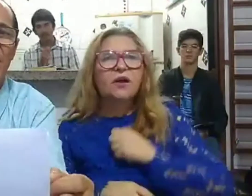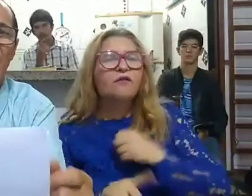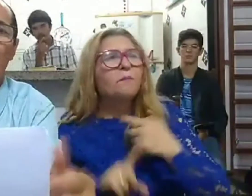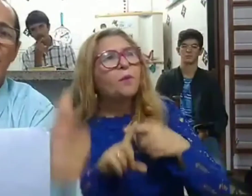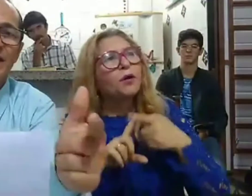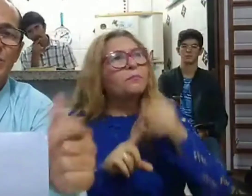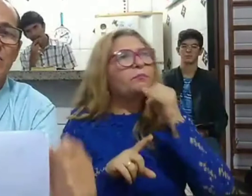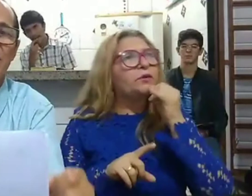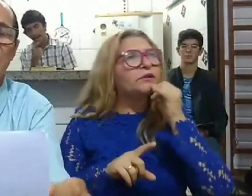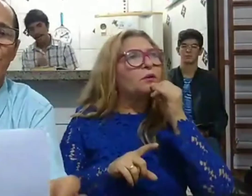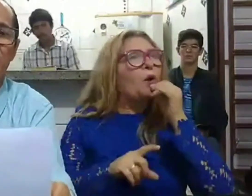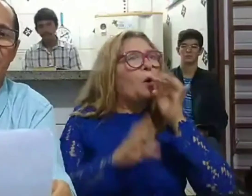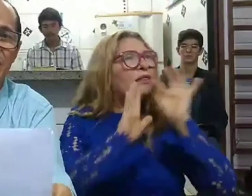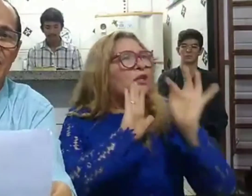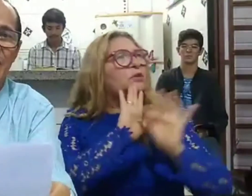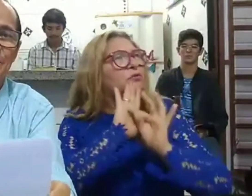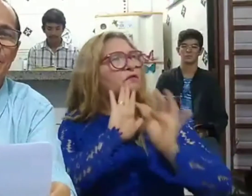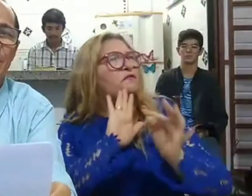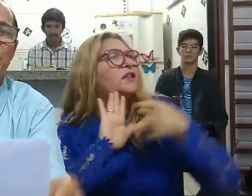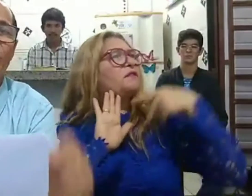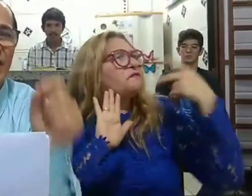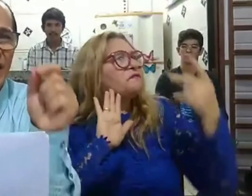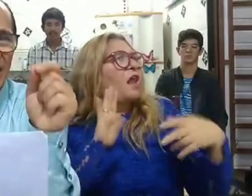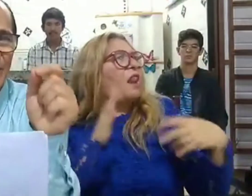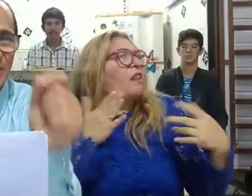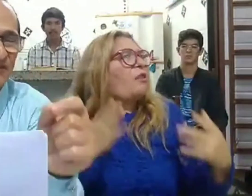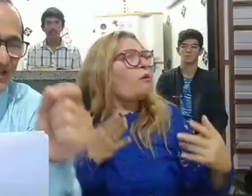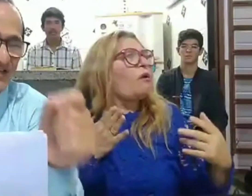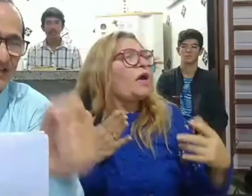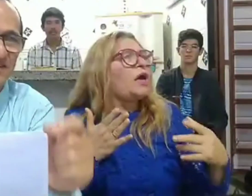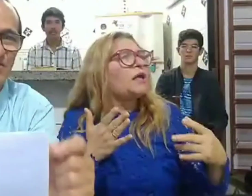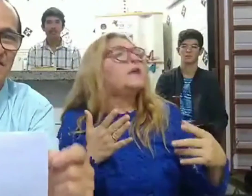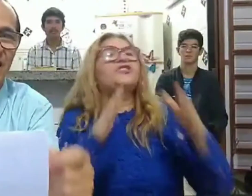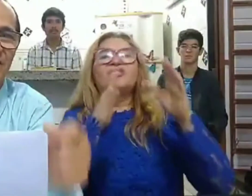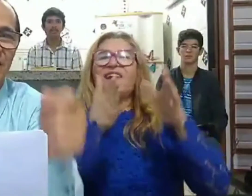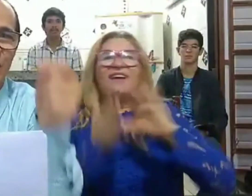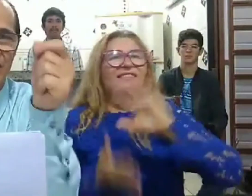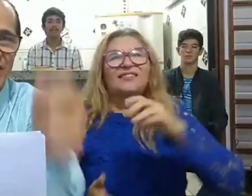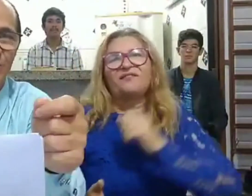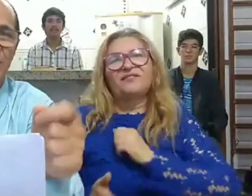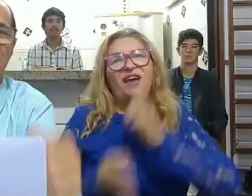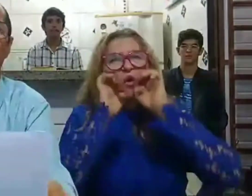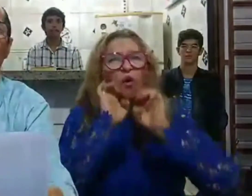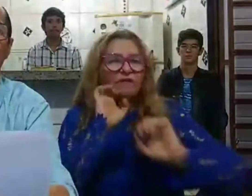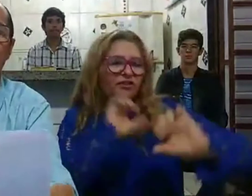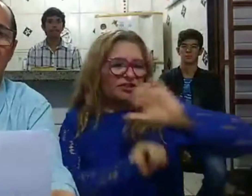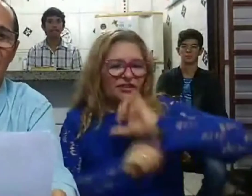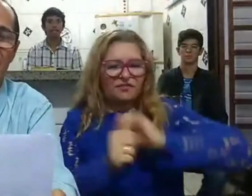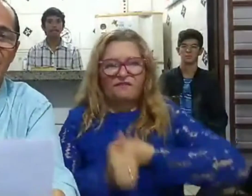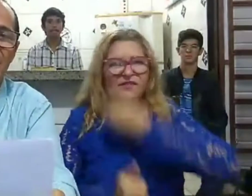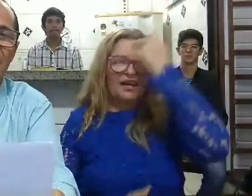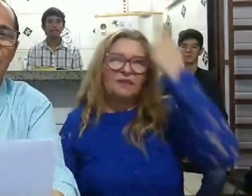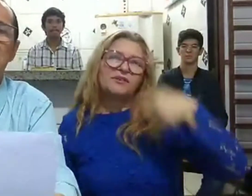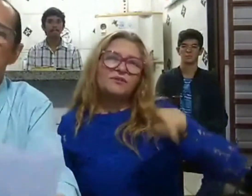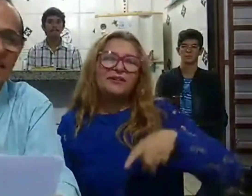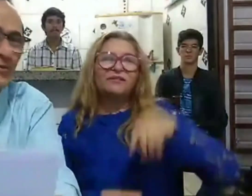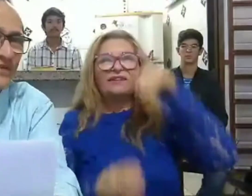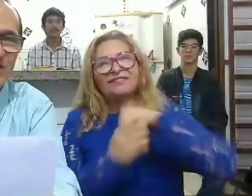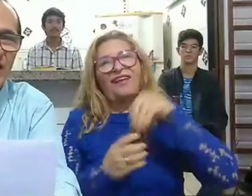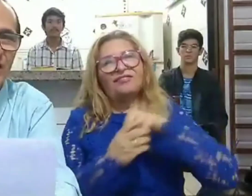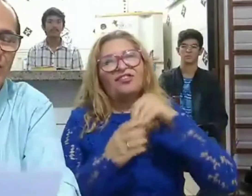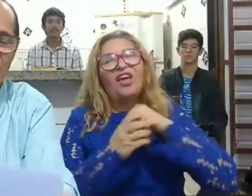porque alguém deu um testemunho da vida, porque aquela pessoa já tinha sido salva e o evangelho transformou a vida dela. Mas